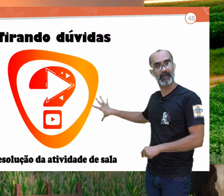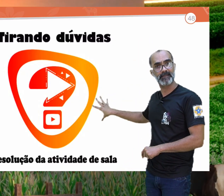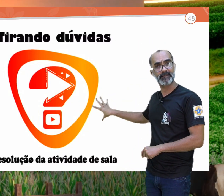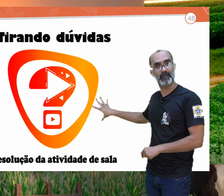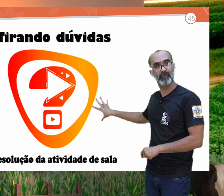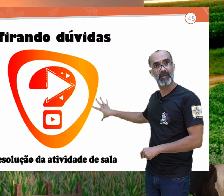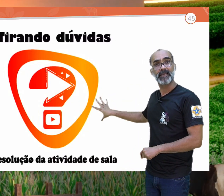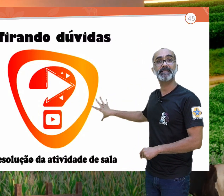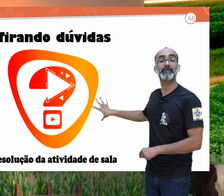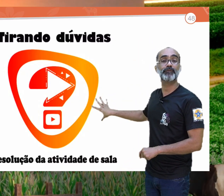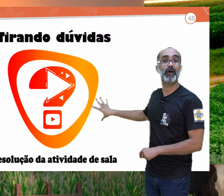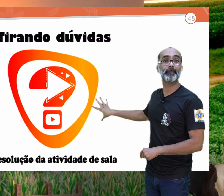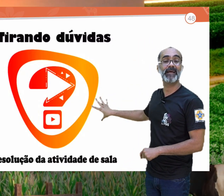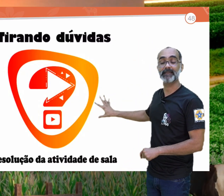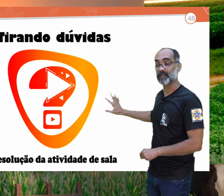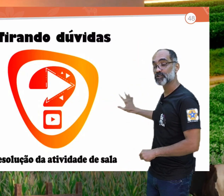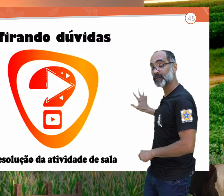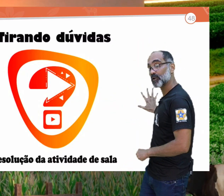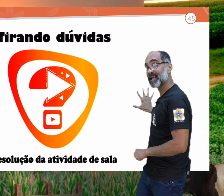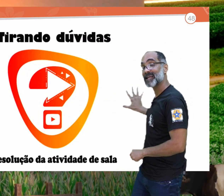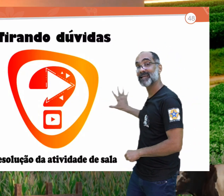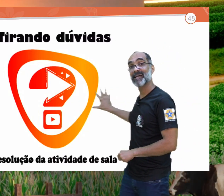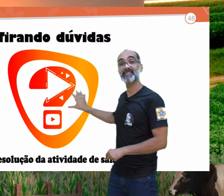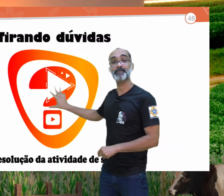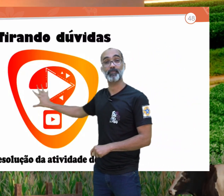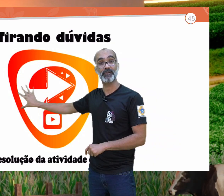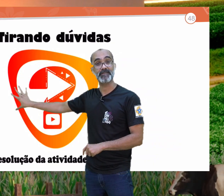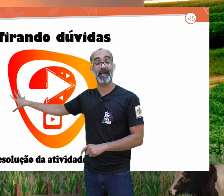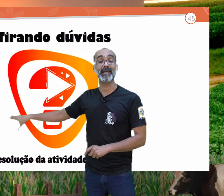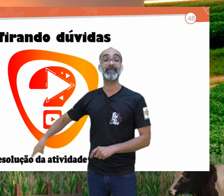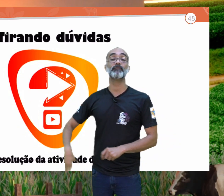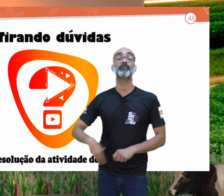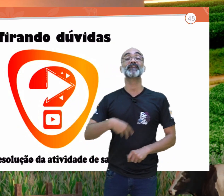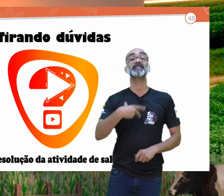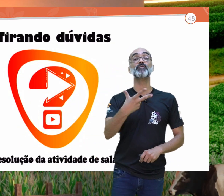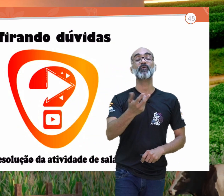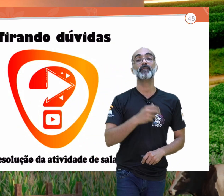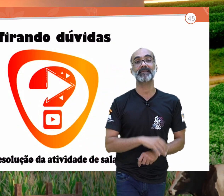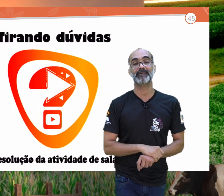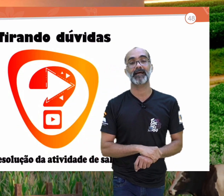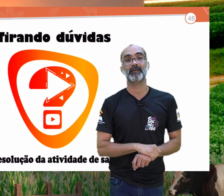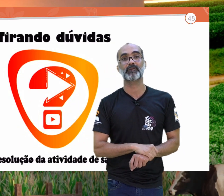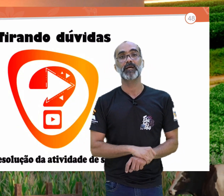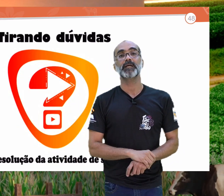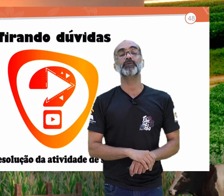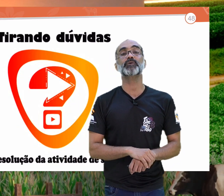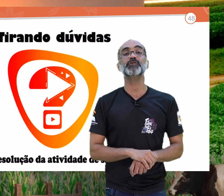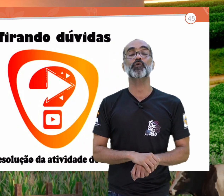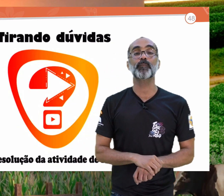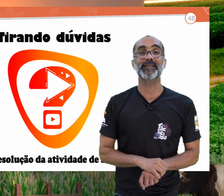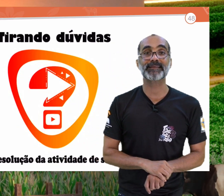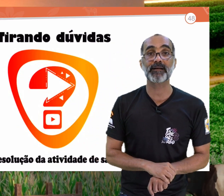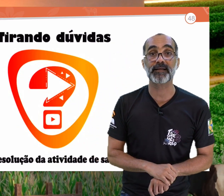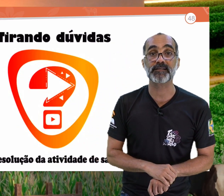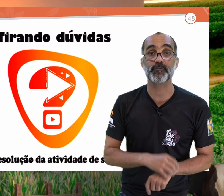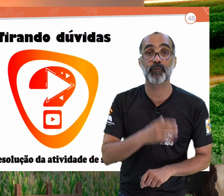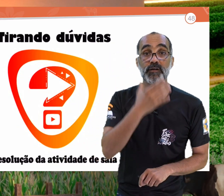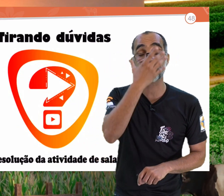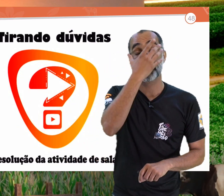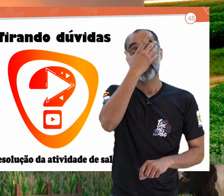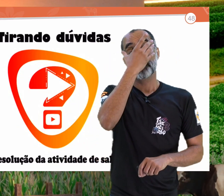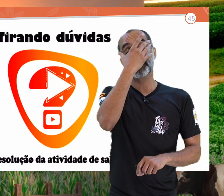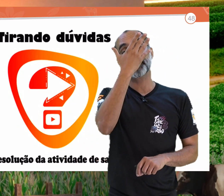vou ler a questão, e se for aberta, a gente vai colocar a resposta. Aí eu vou fazer um comentário. E durante o